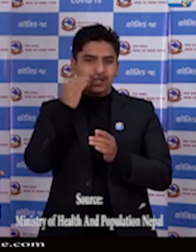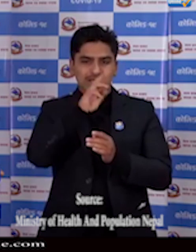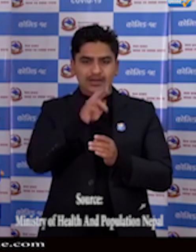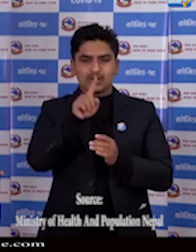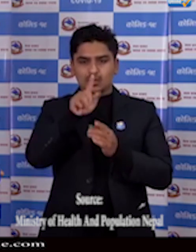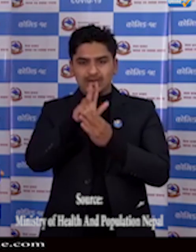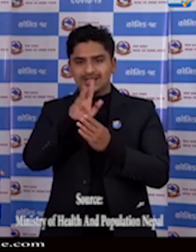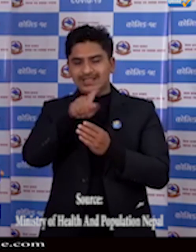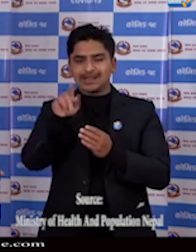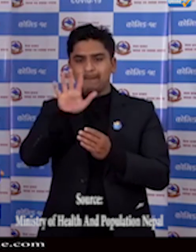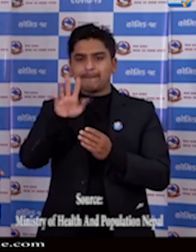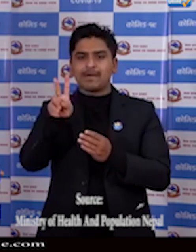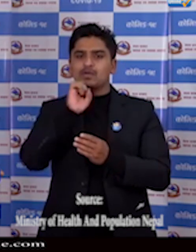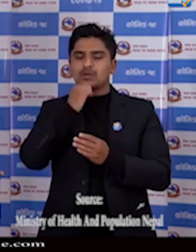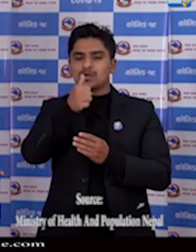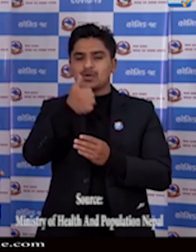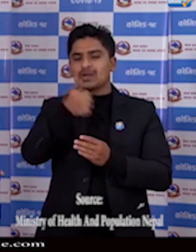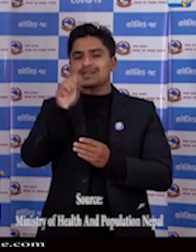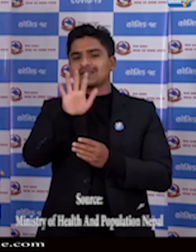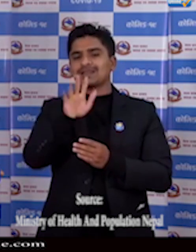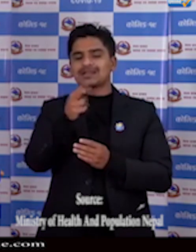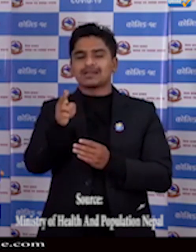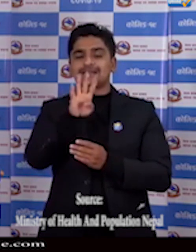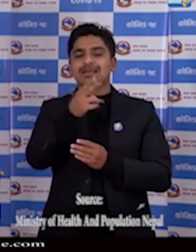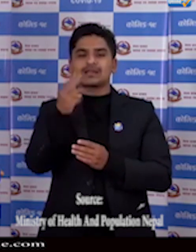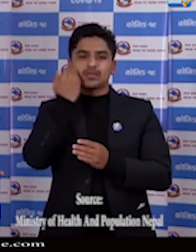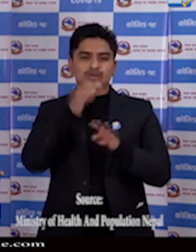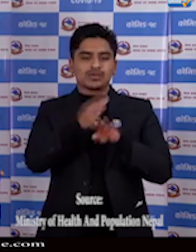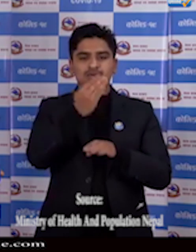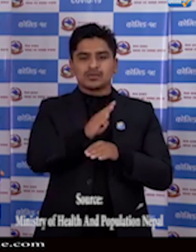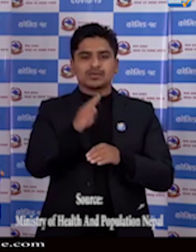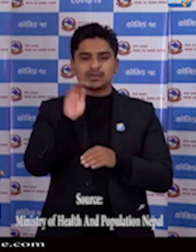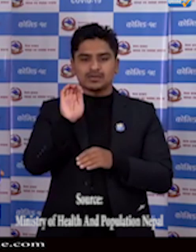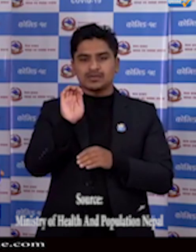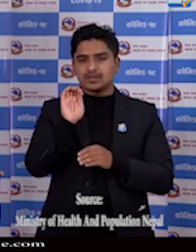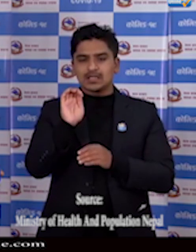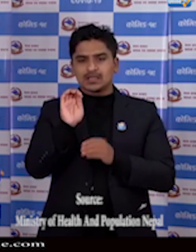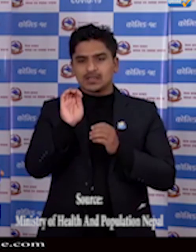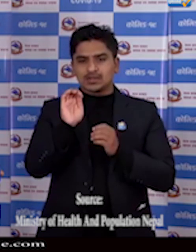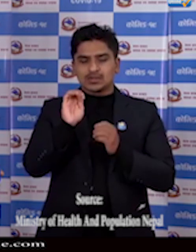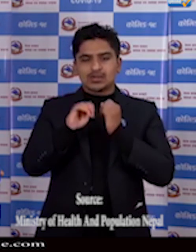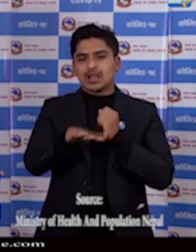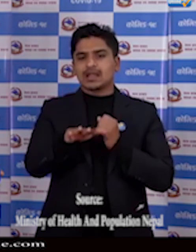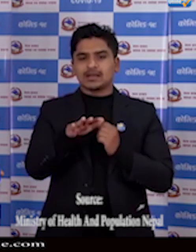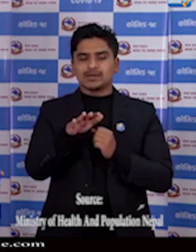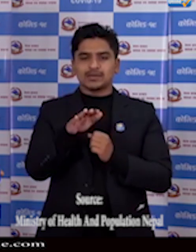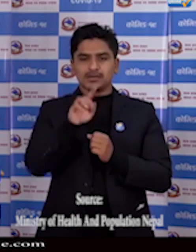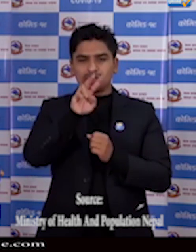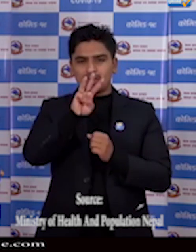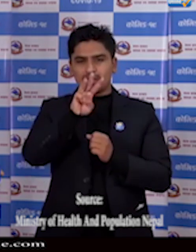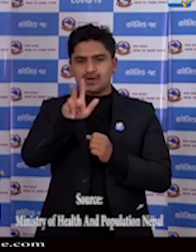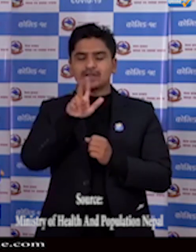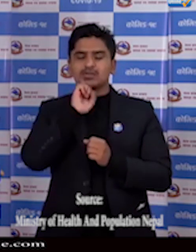र 19 देखि 52 वर्ष उमेरका अन्य 4 जना पुरुषहरू हुनुहुन्छ। सल्यान बनगाड कुपिण्डेका 38 जना